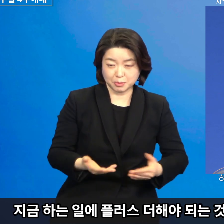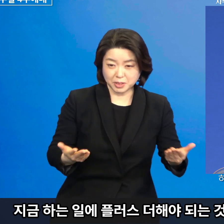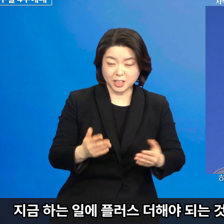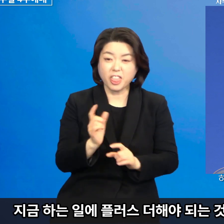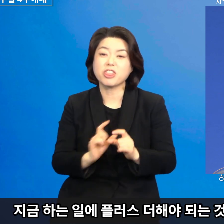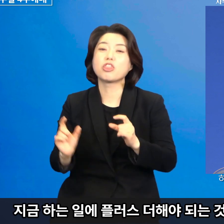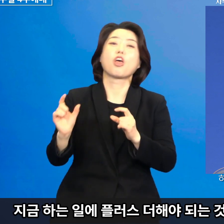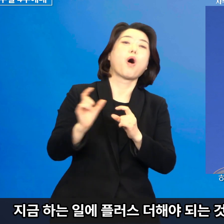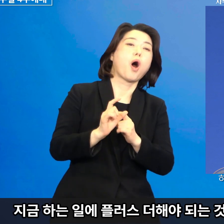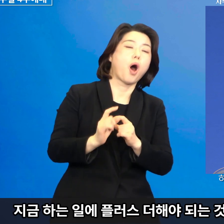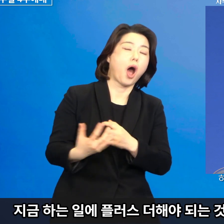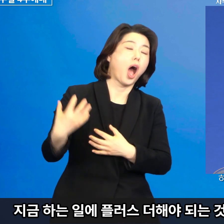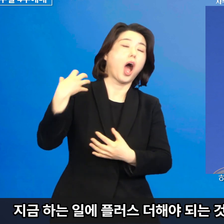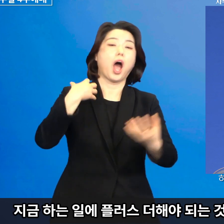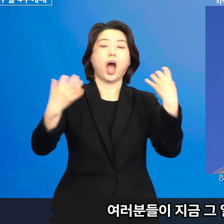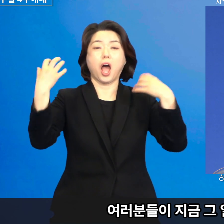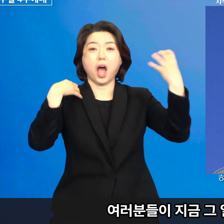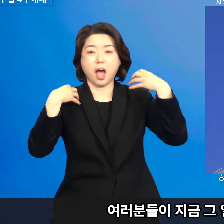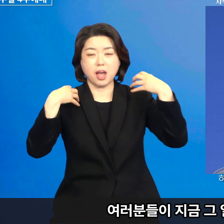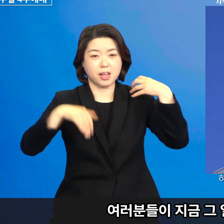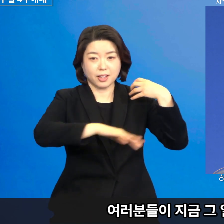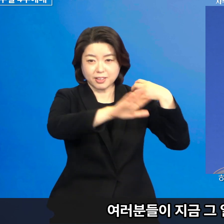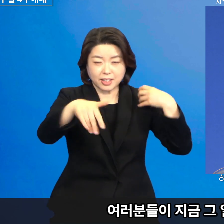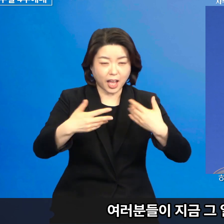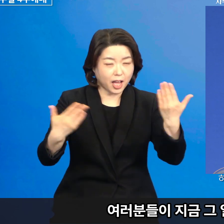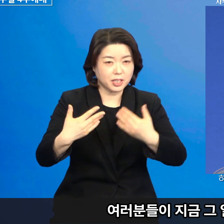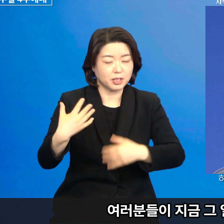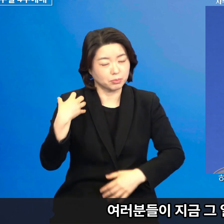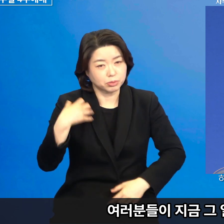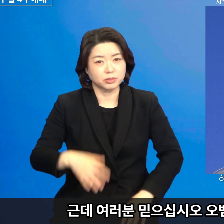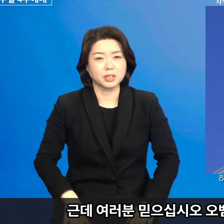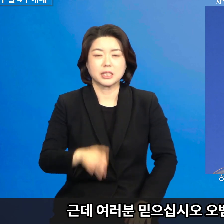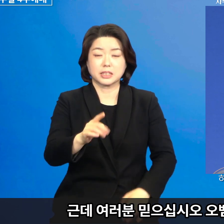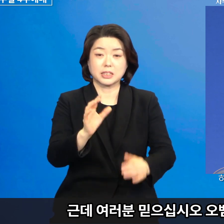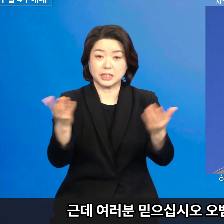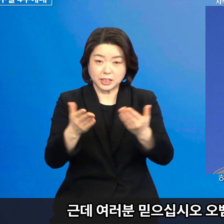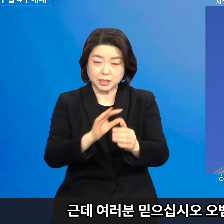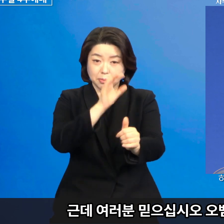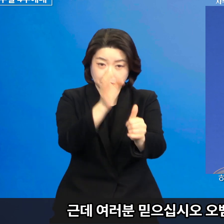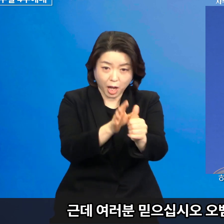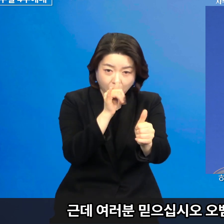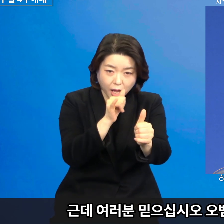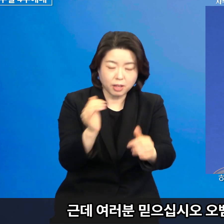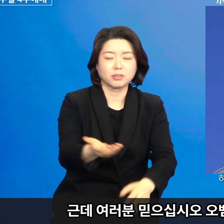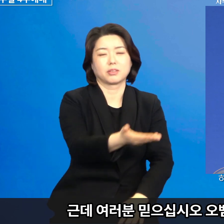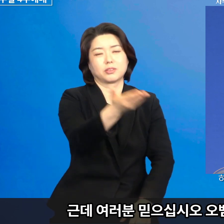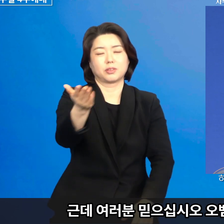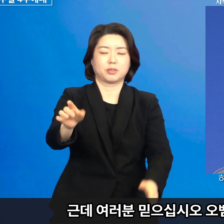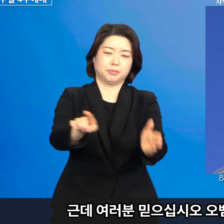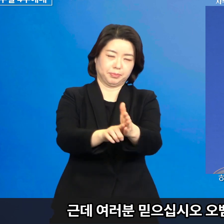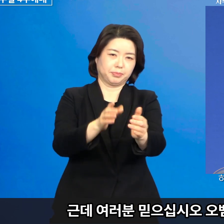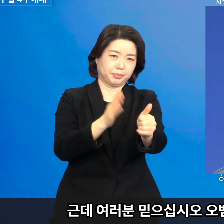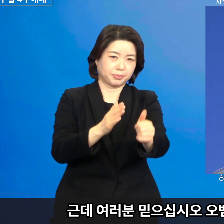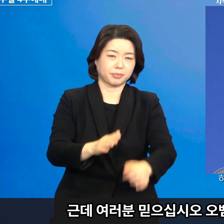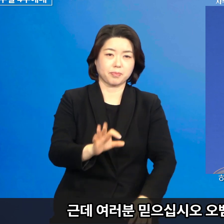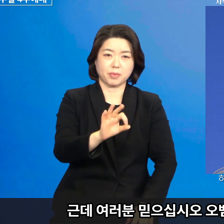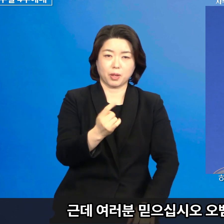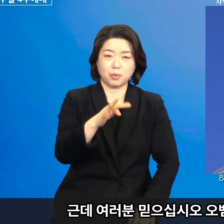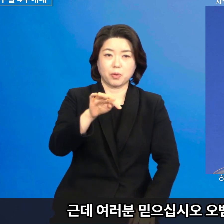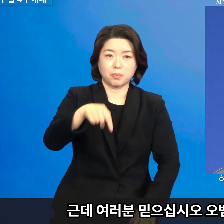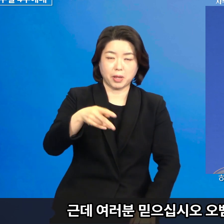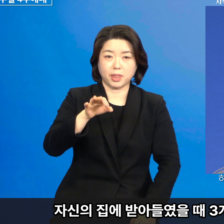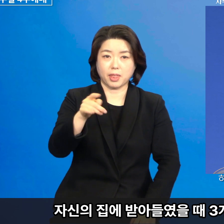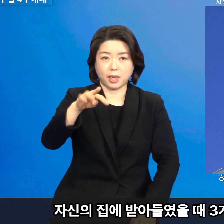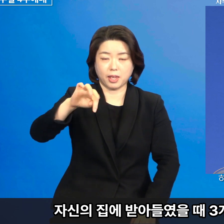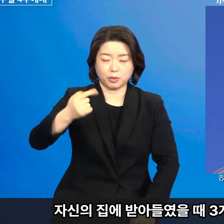것이 사람 다 하기 부담스러운 일인데 여러분들이 지금 그 일에 주어진 것이죠. 근데 여러분 믿으십시오. 오벳 에돔이 그